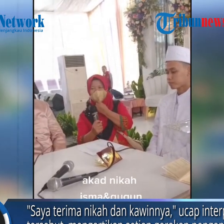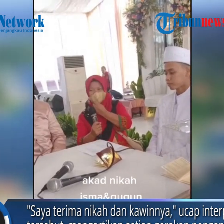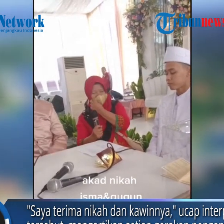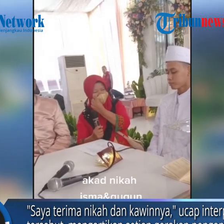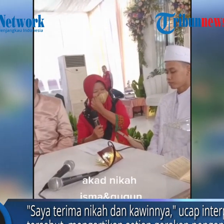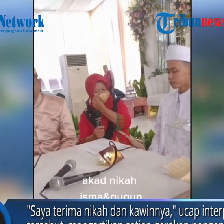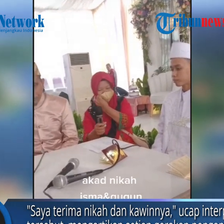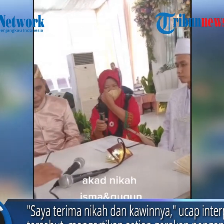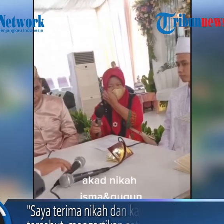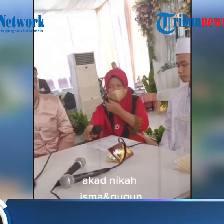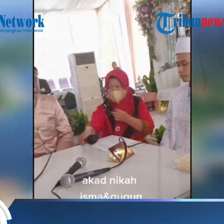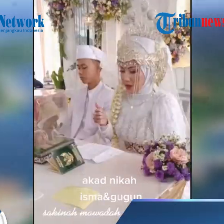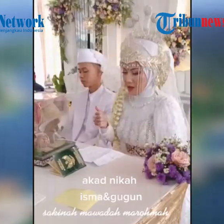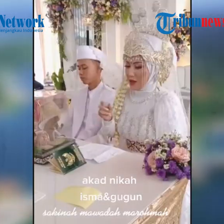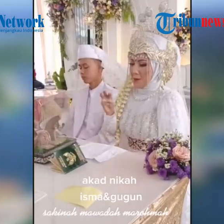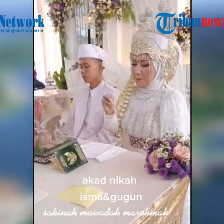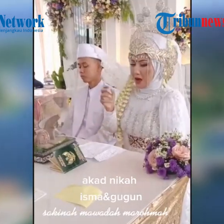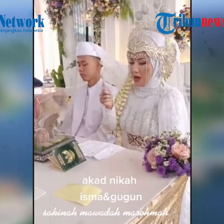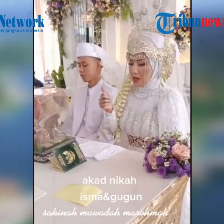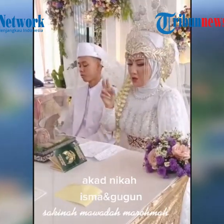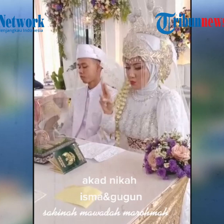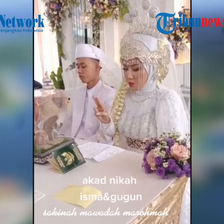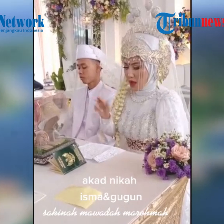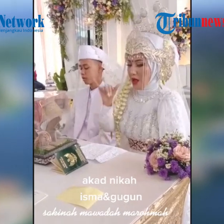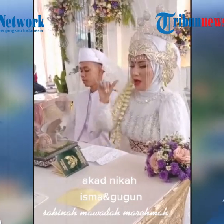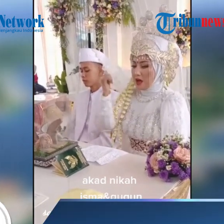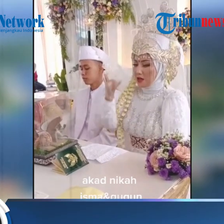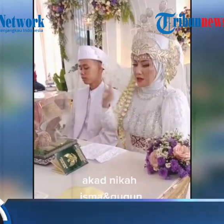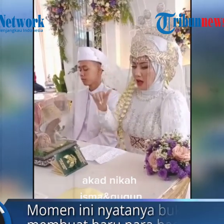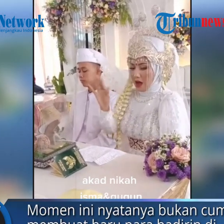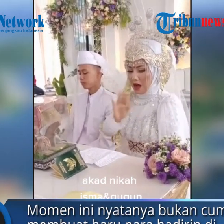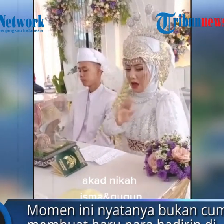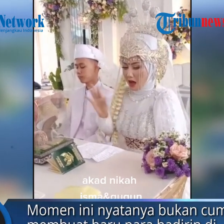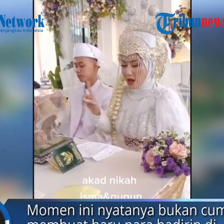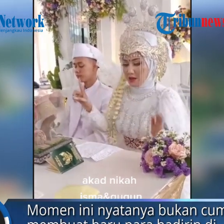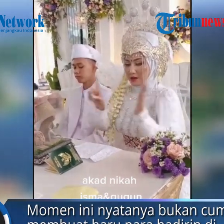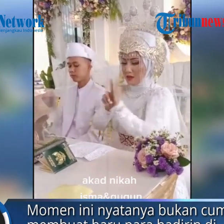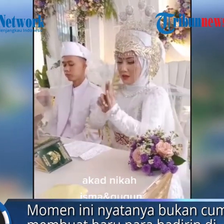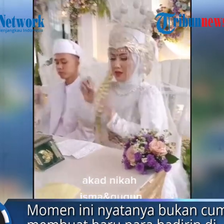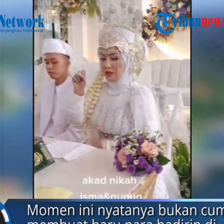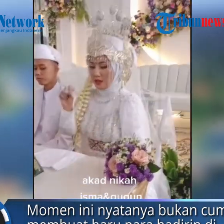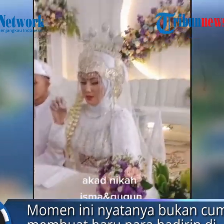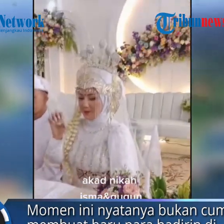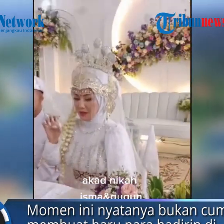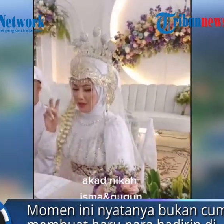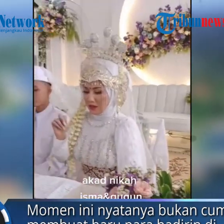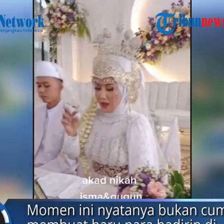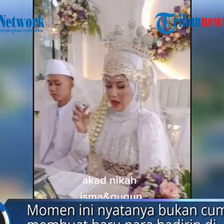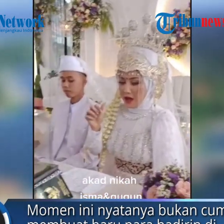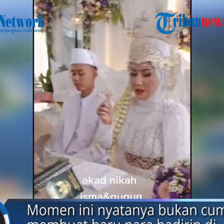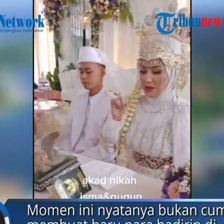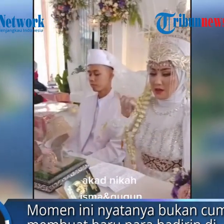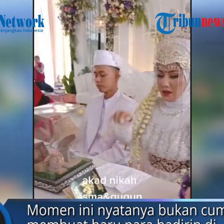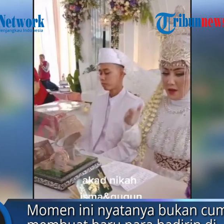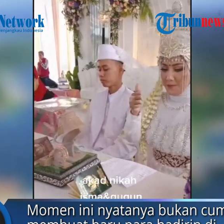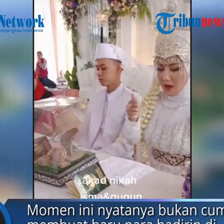istri, pengantin pria juga menuntaskan ijab kabulnya dengan bahasa isyarat dengan dibantu oleh seorang interpreter di